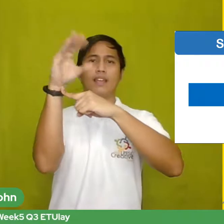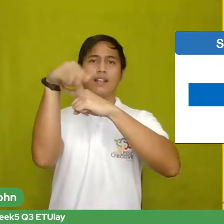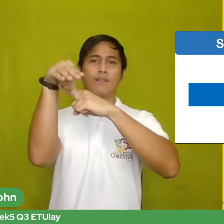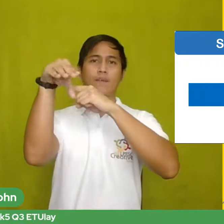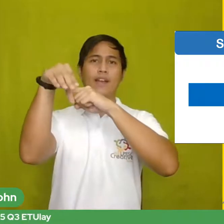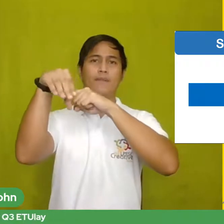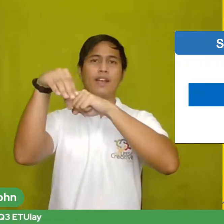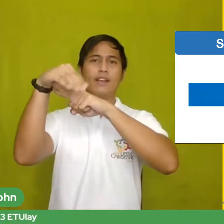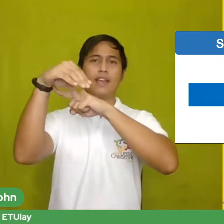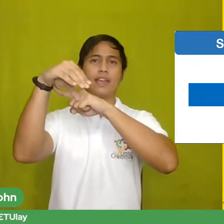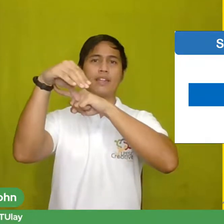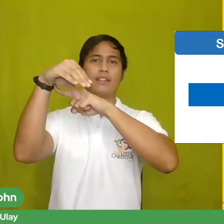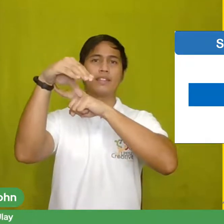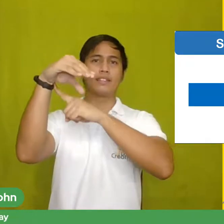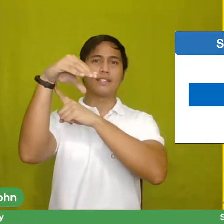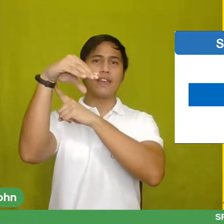1, 2, 3, 4, 5, 6, 7, 8. Baba naman.